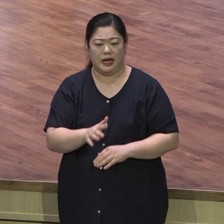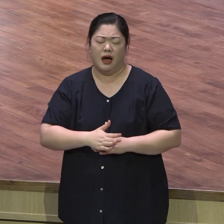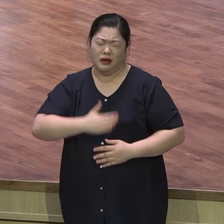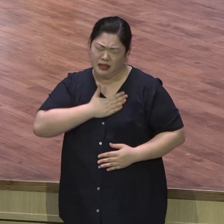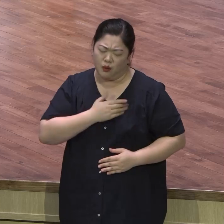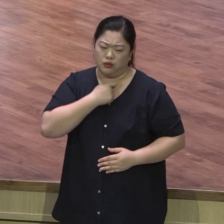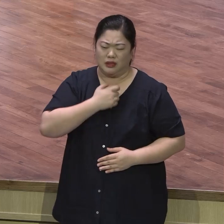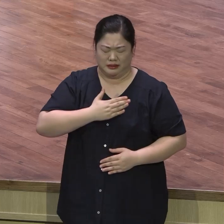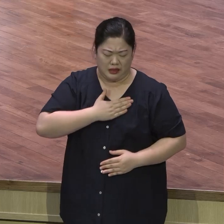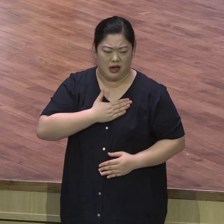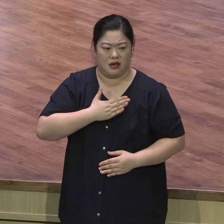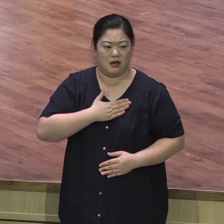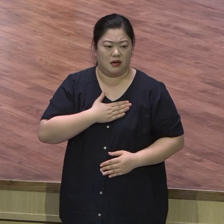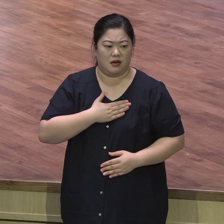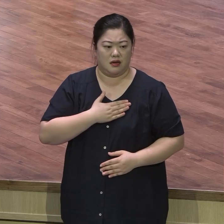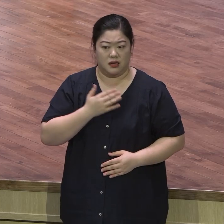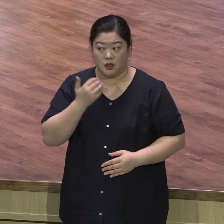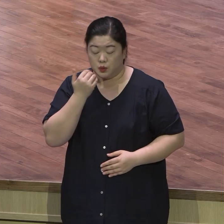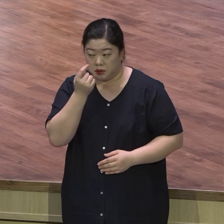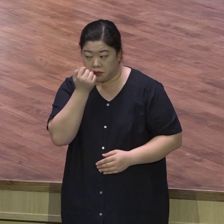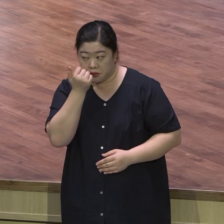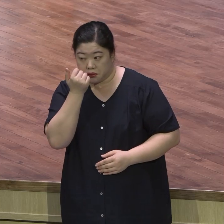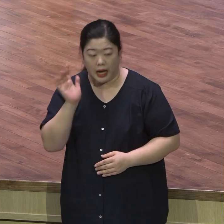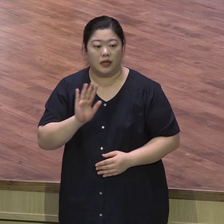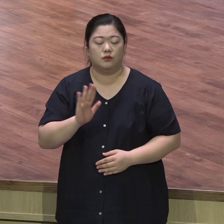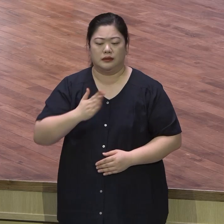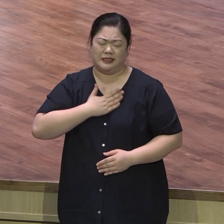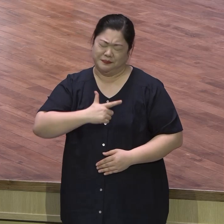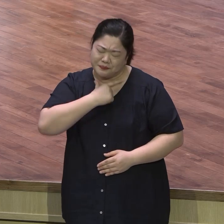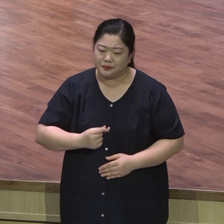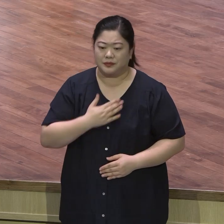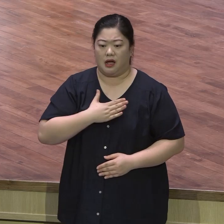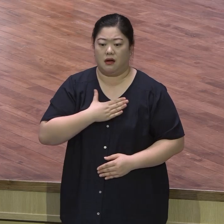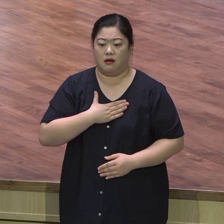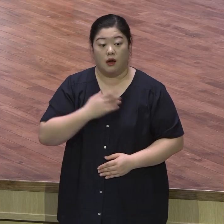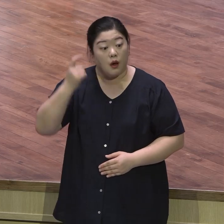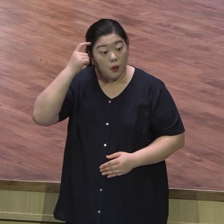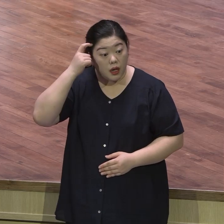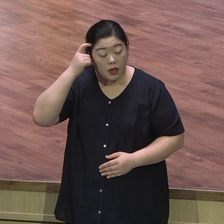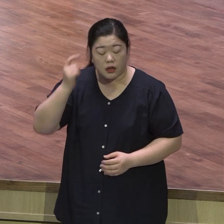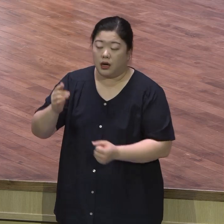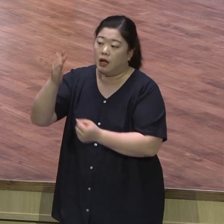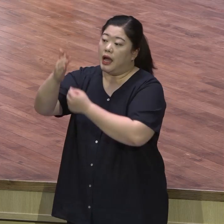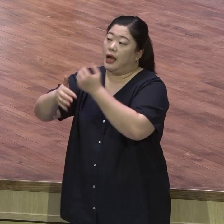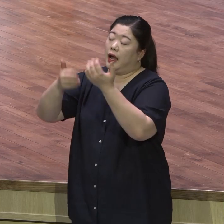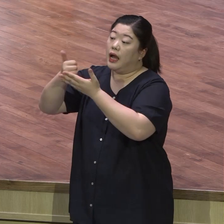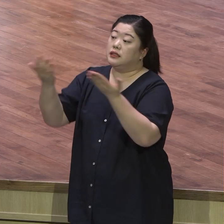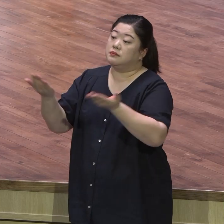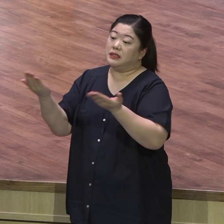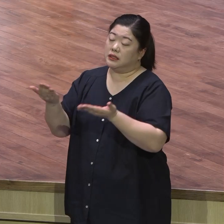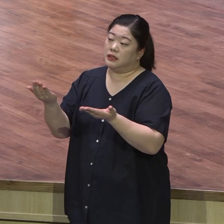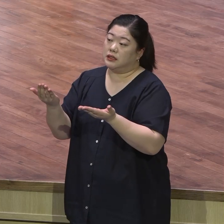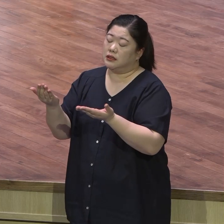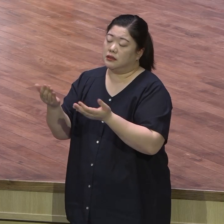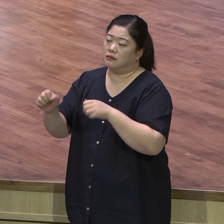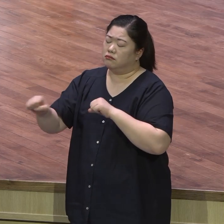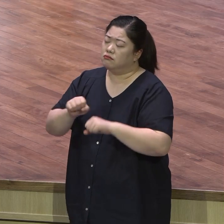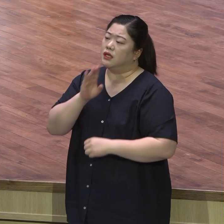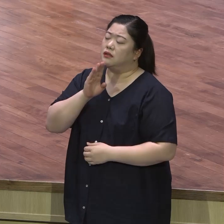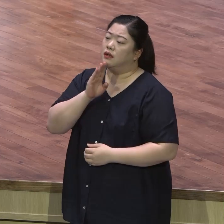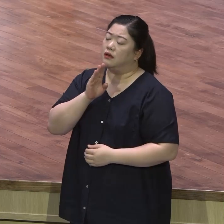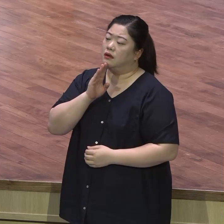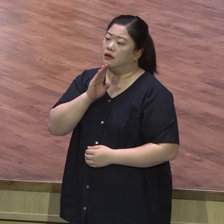이걸 강조하고 있습니다. 그 이유는 바로 하나님의 일을 하는 거룩적 뿌리가 뭐냐. 자원하는